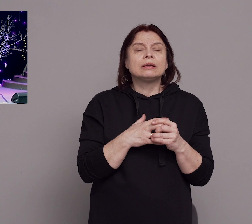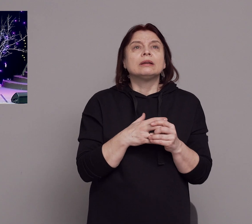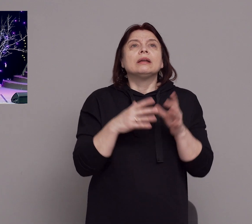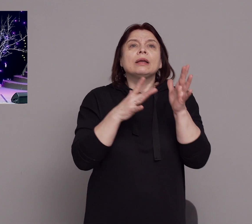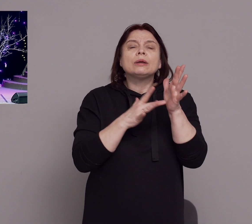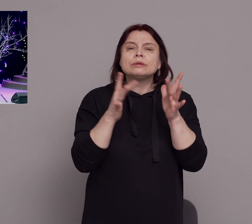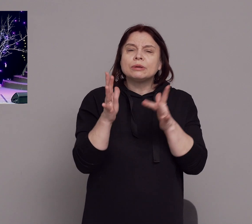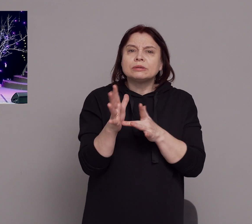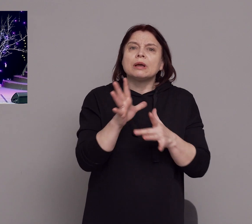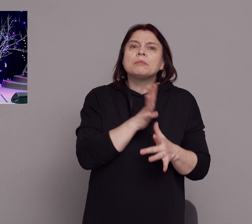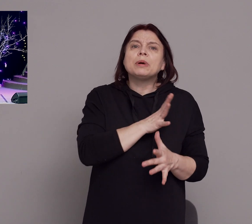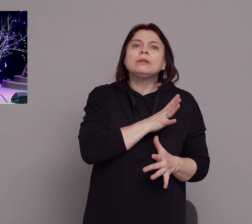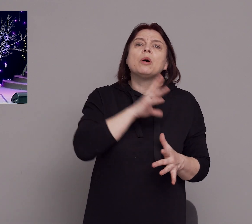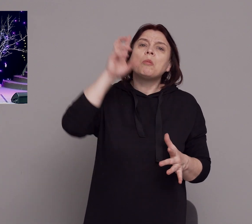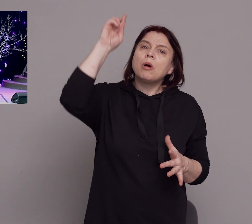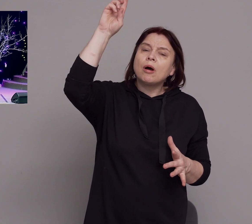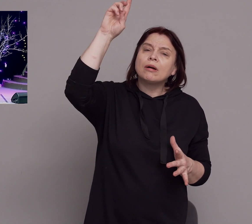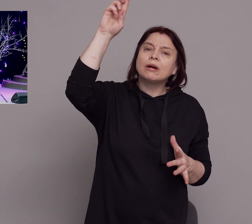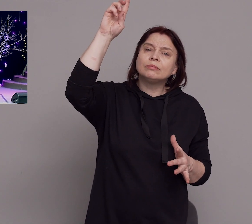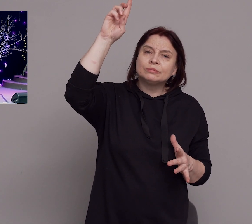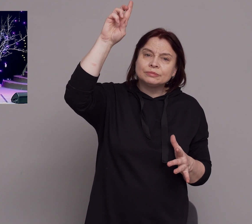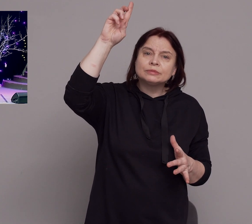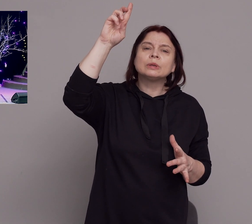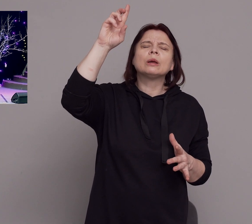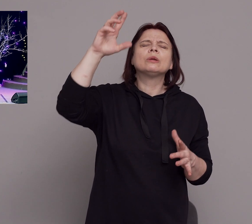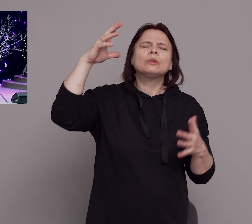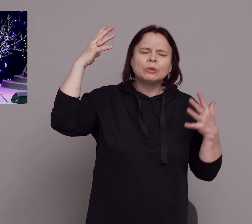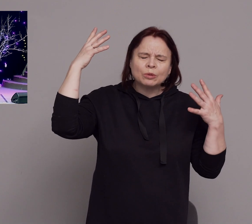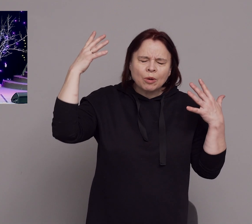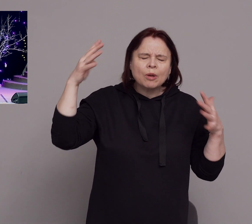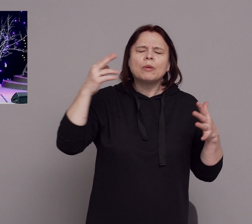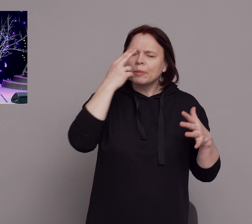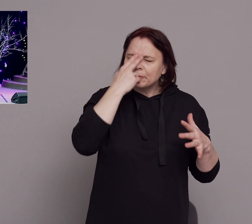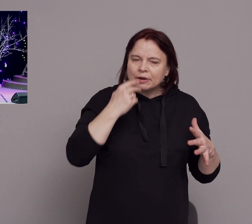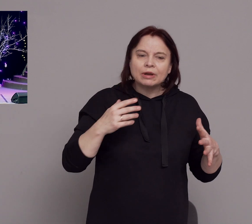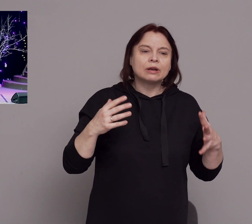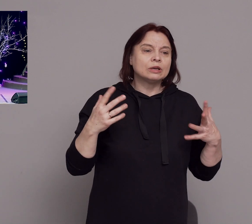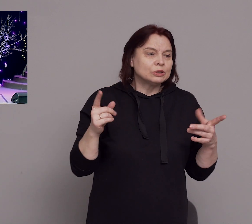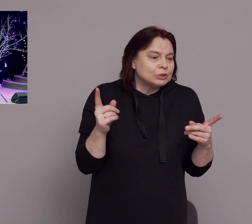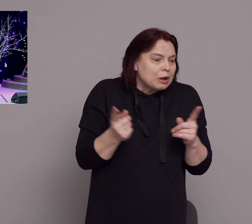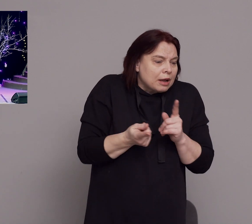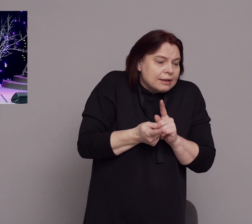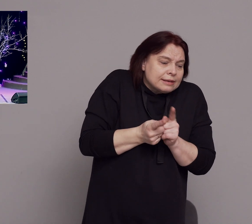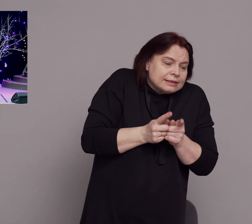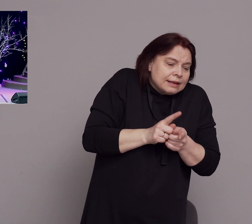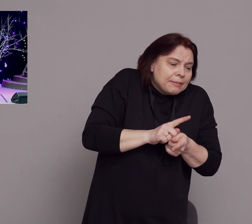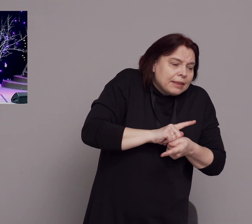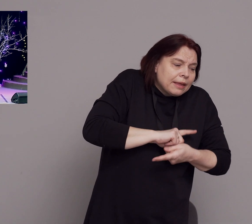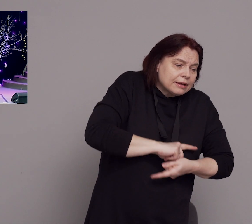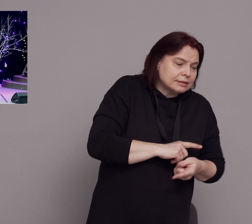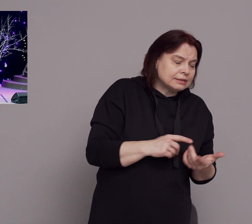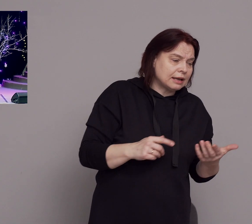быть Богом означает отдавать. Это означает, что быть Богом – это означает воплотиться. Это означает, что в